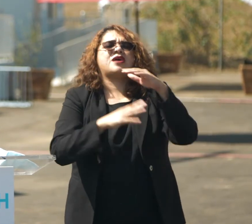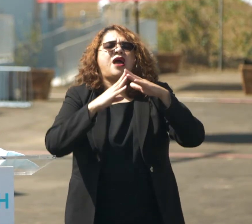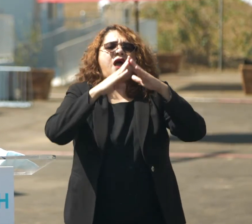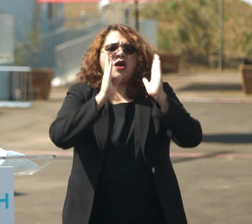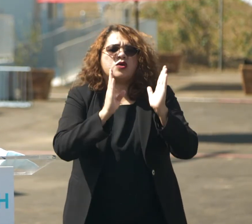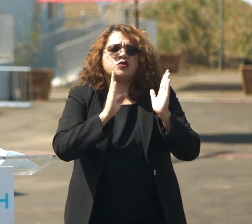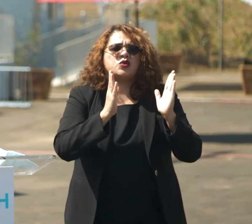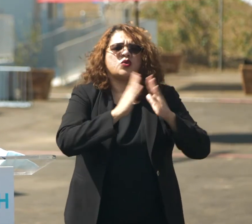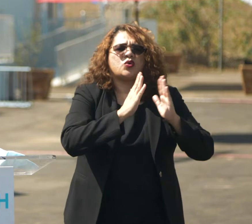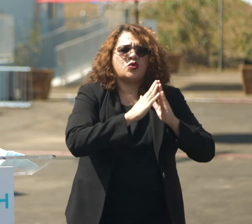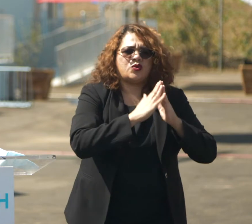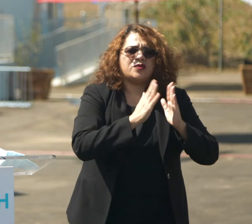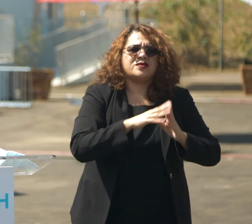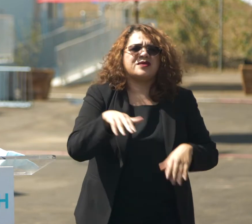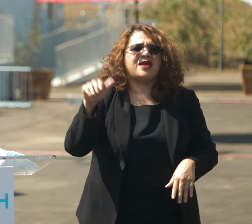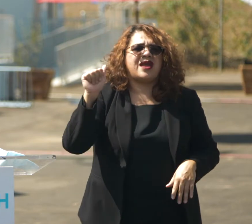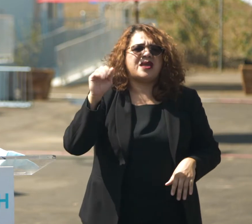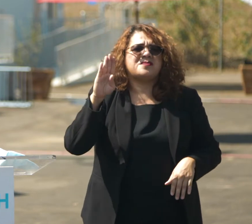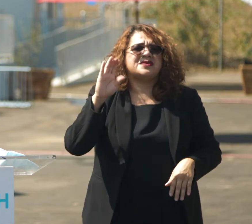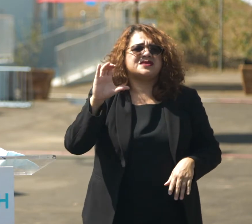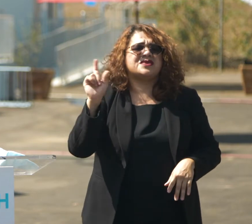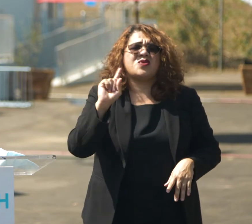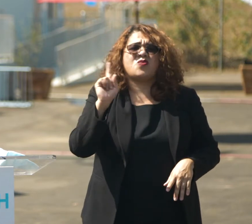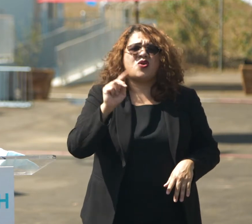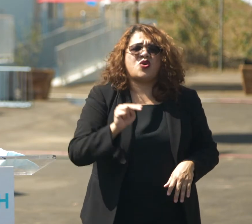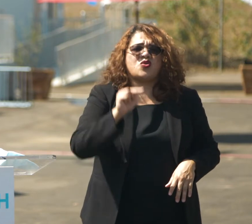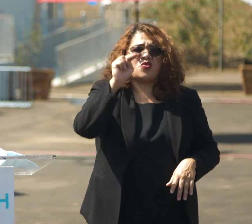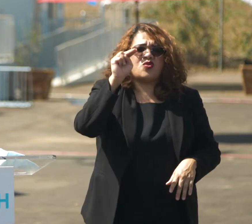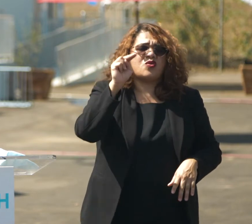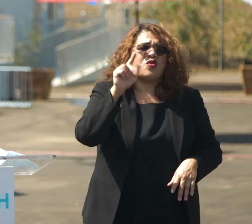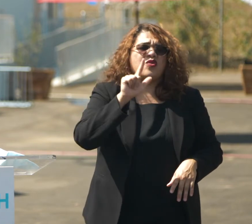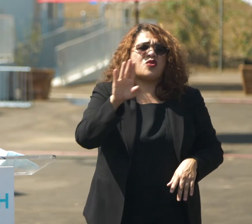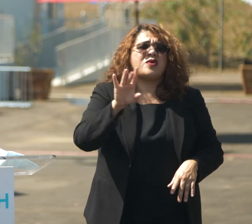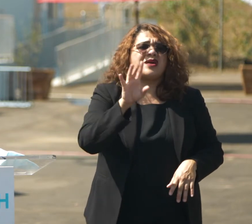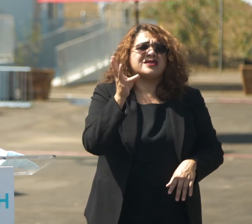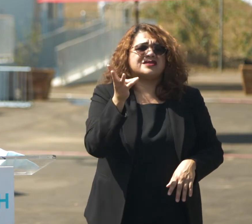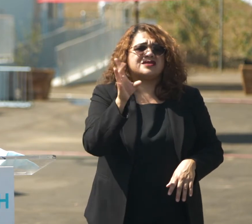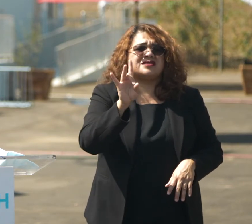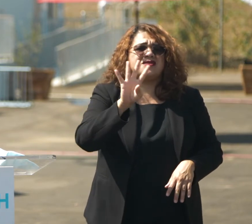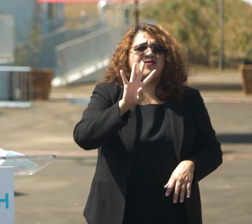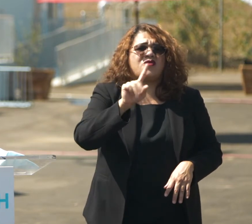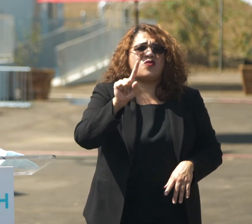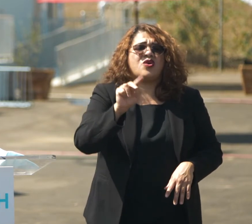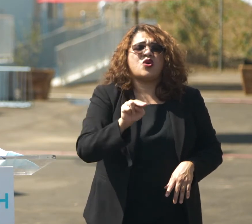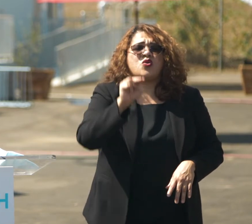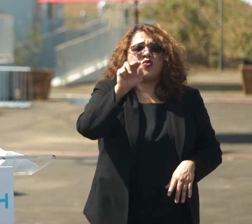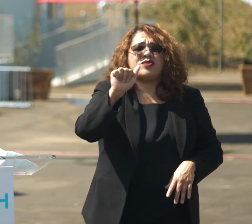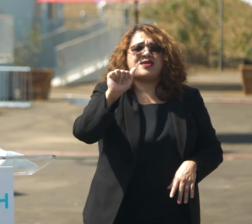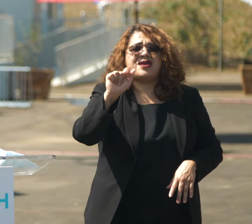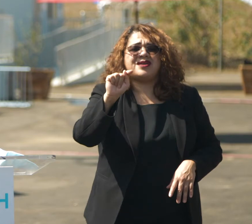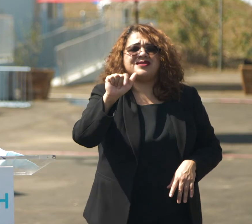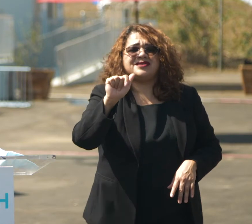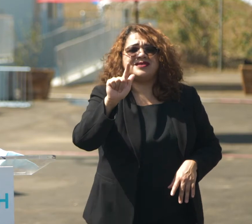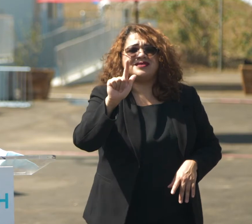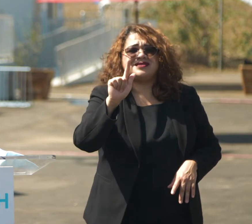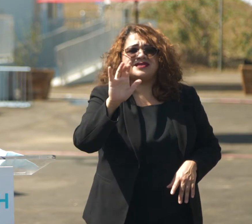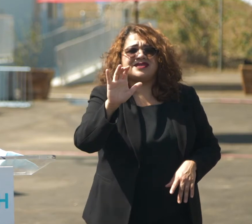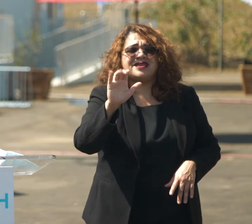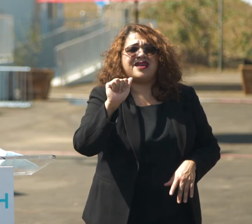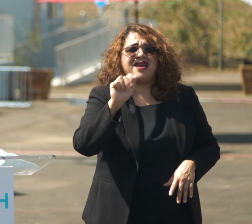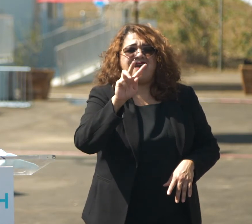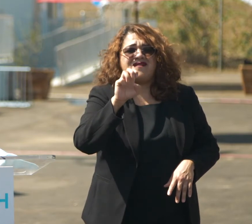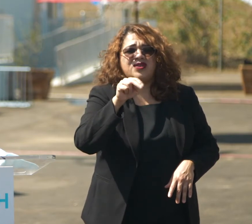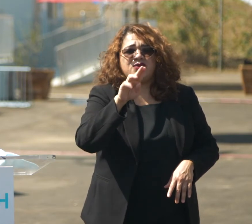Atlantic Farms en el norte de Long Beach, ubicado en el 6841 North Atlantic Avenue. Hoy nos acompañó